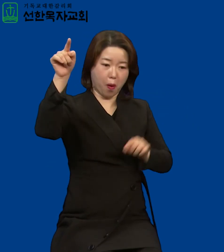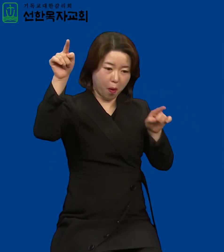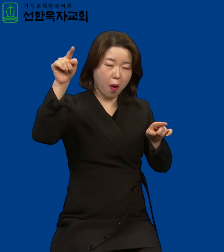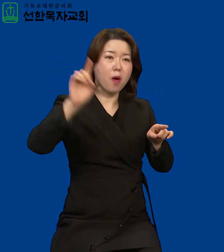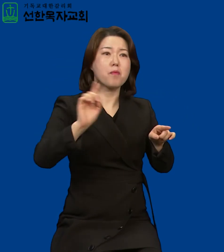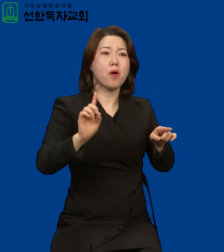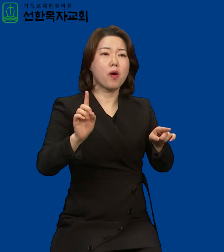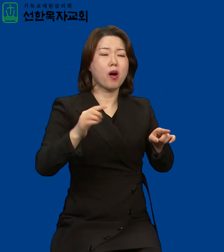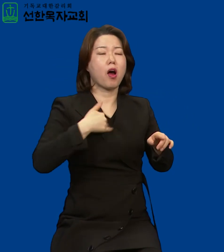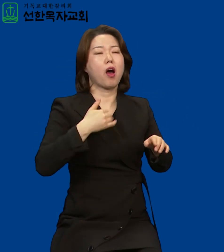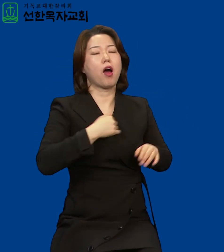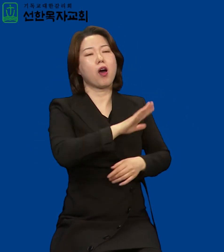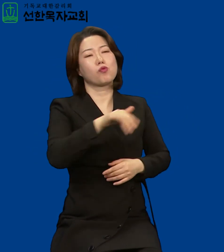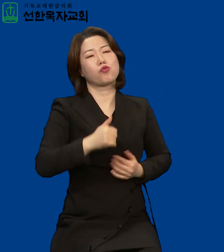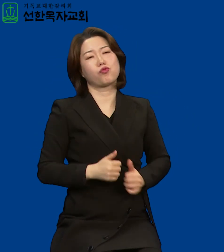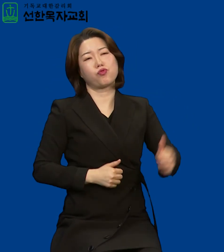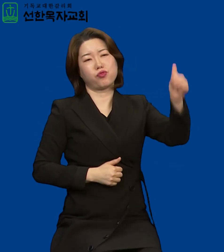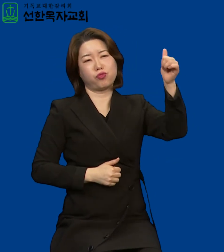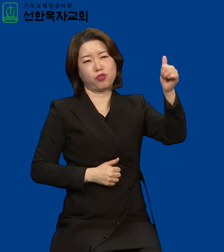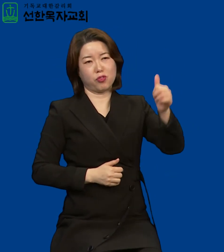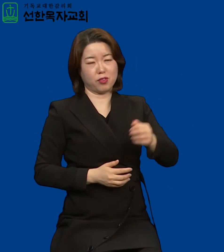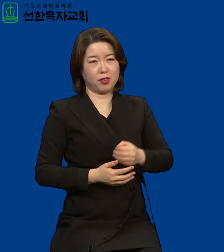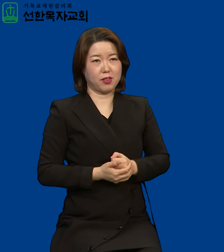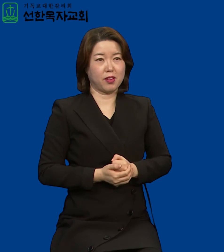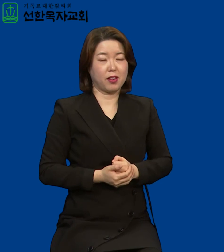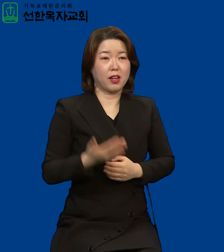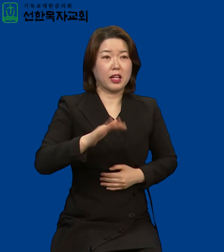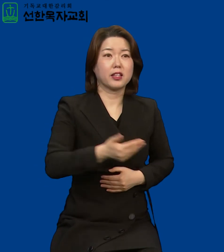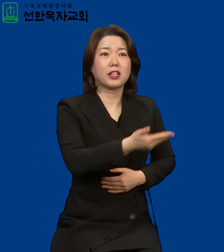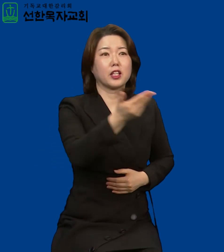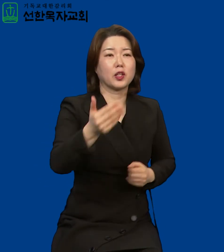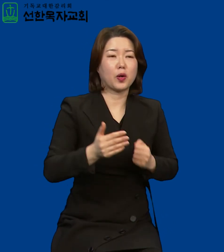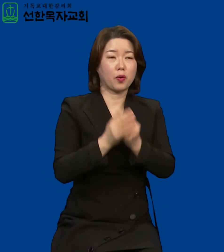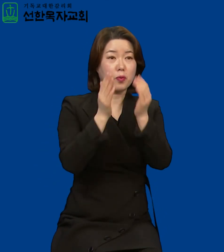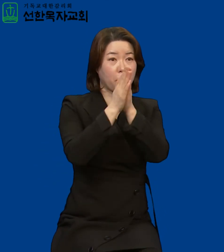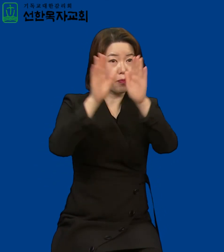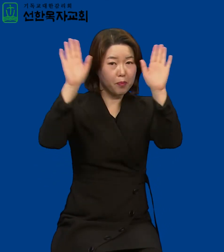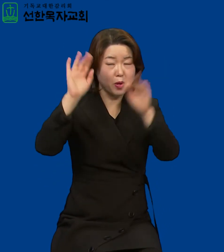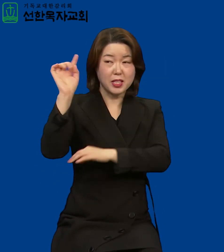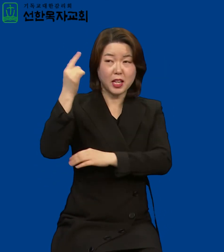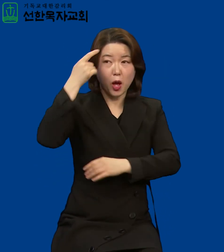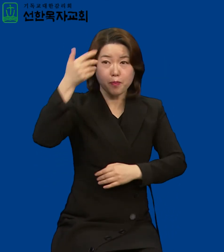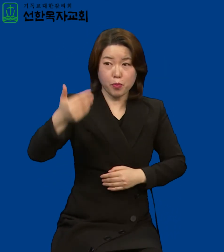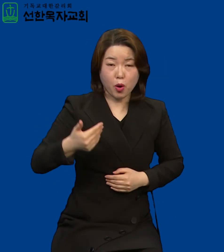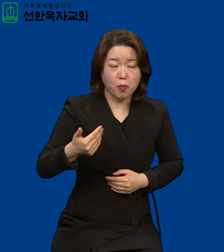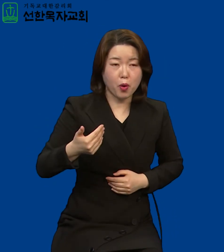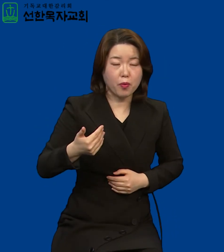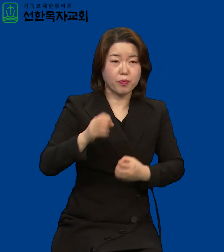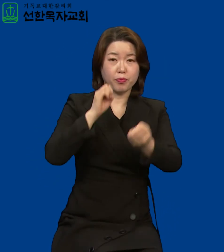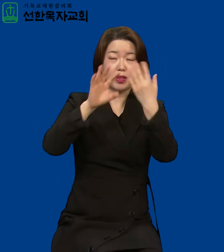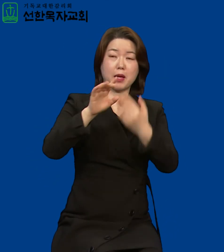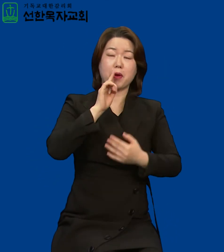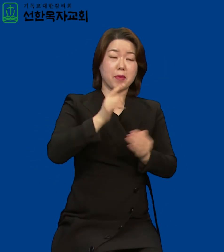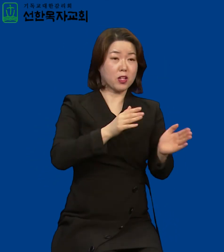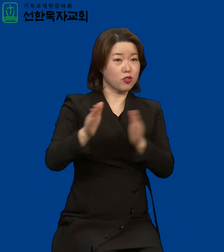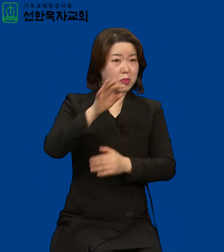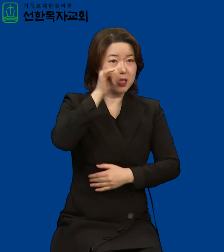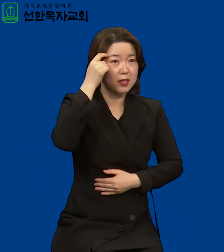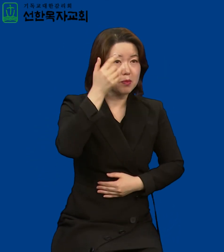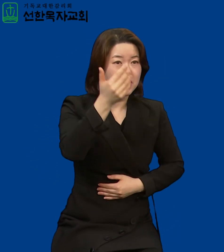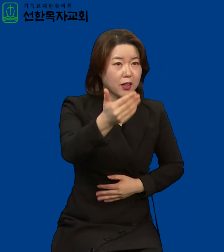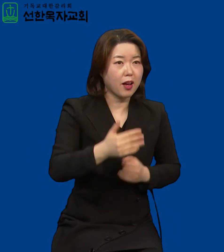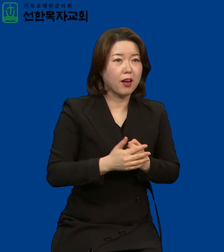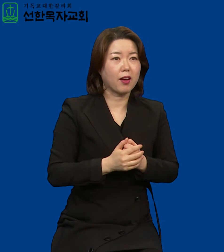우리가 더 놀라운 거거든요. 근데 여러분은 모세나 다윗이 물어보면 대답할 말이 준비되어 있어요?